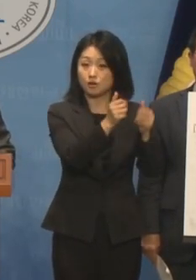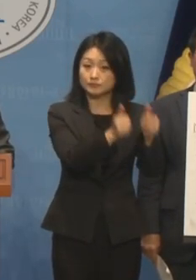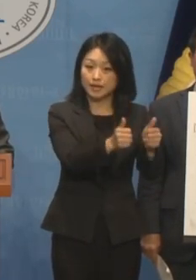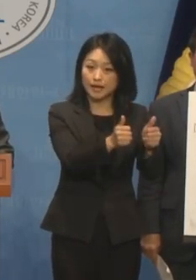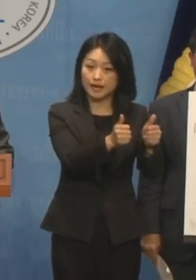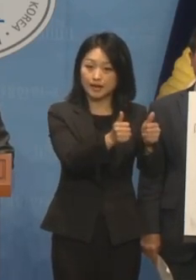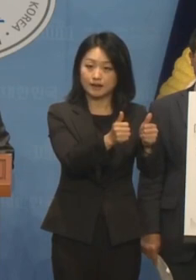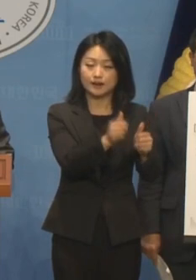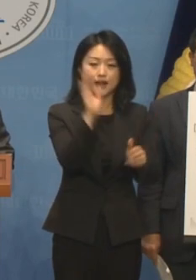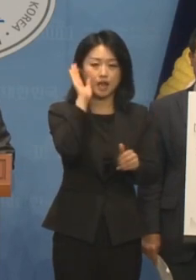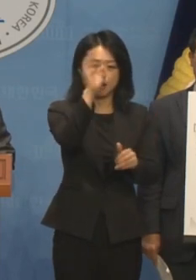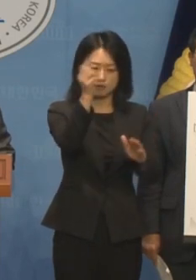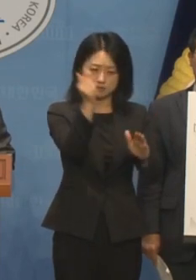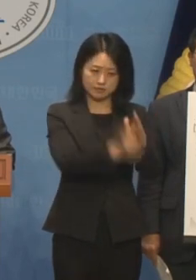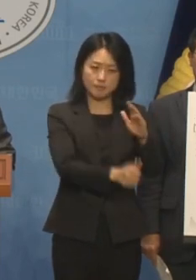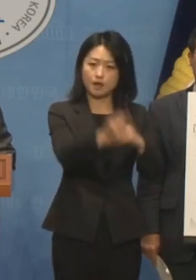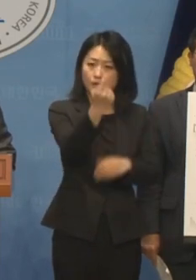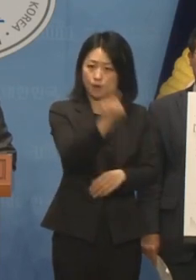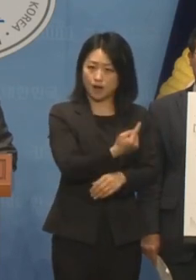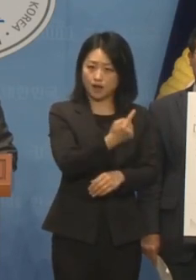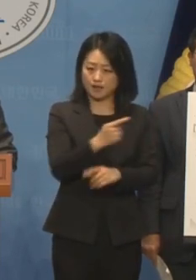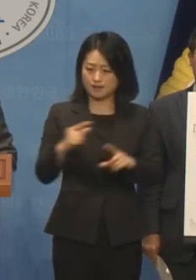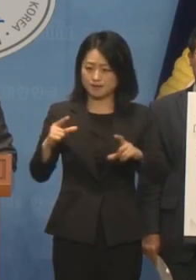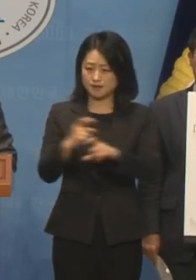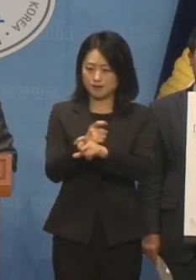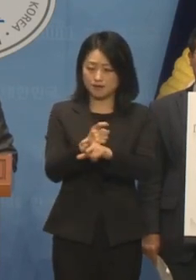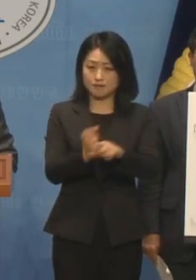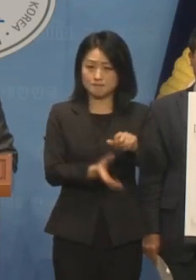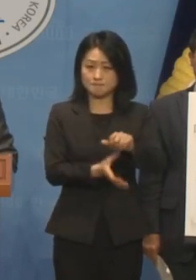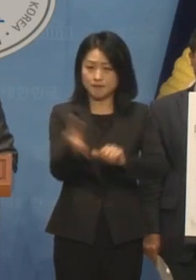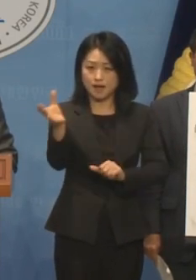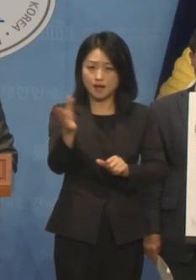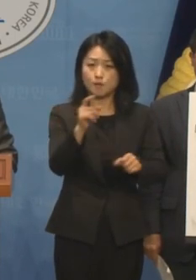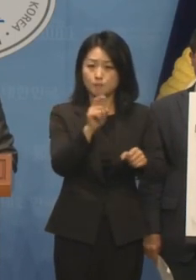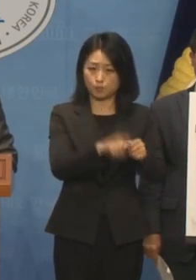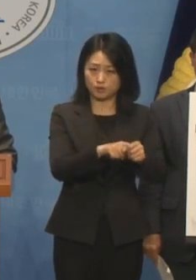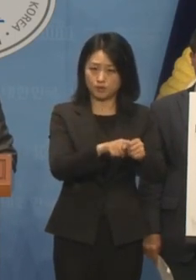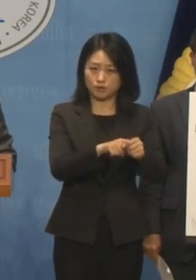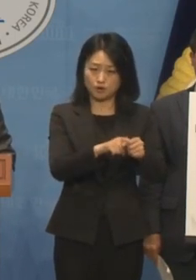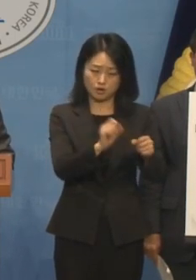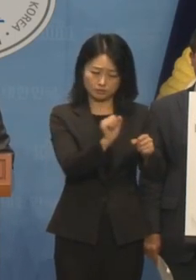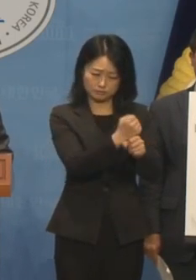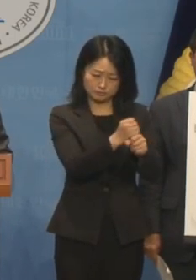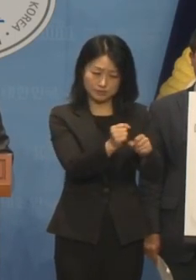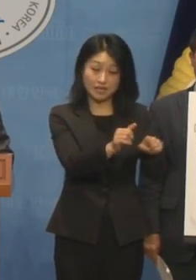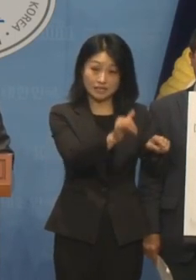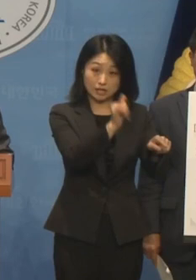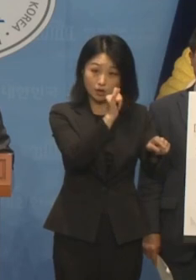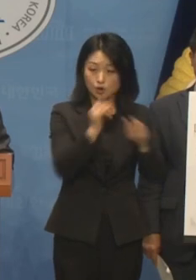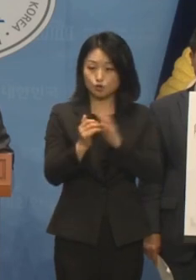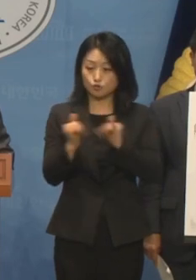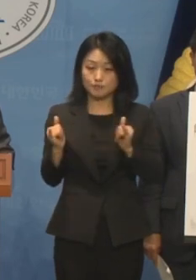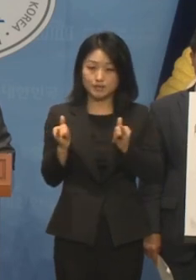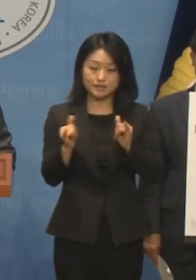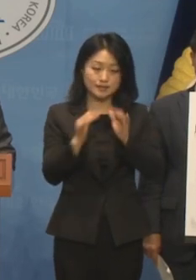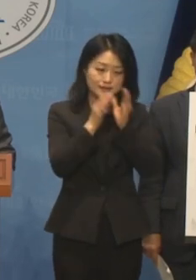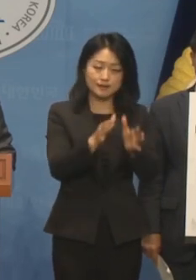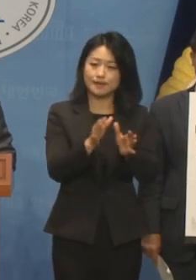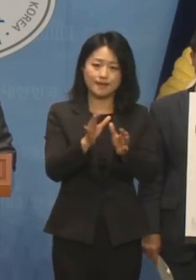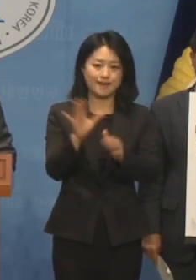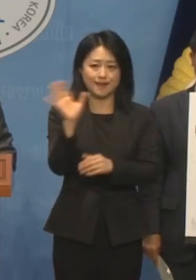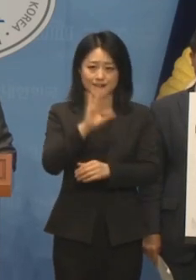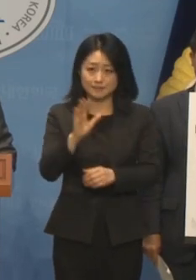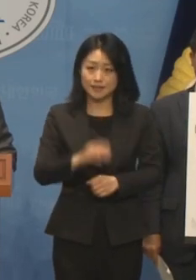반드시 실패합니다. 정적제고라는 목적 수사에 현명한 주권자는 속지 않습니다.